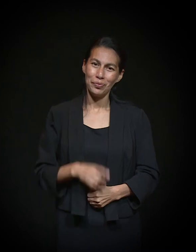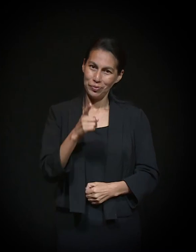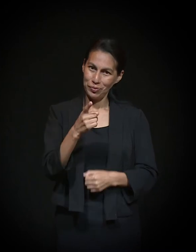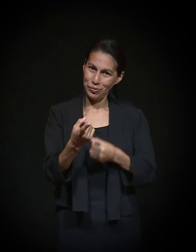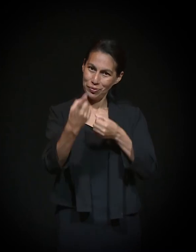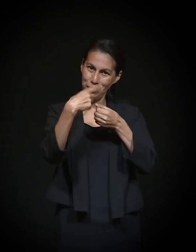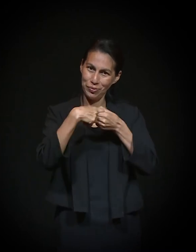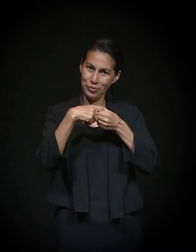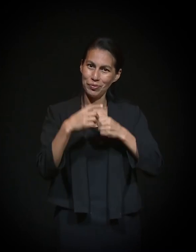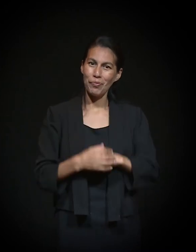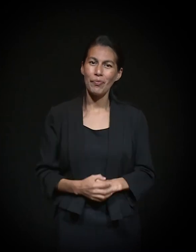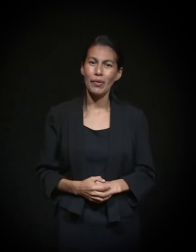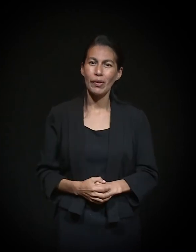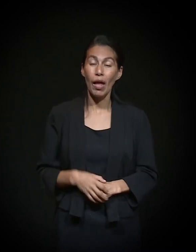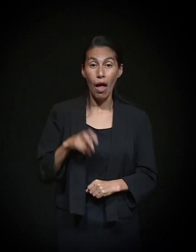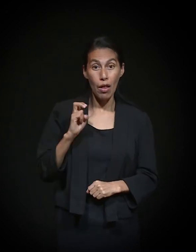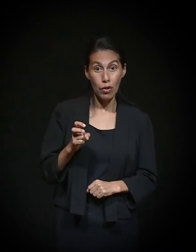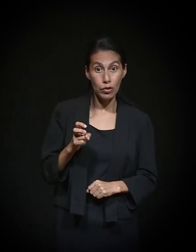Entonces,